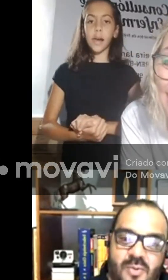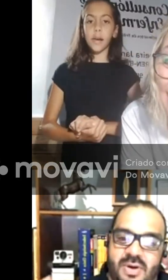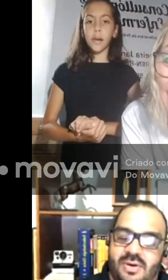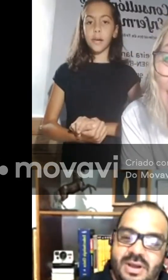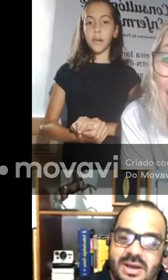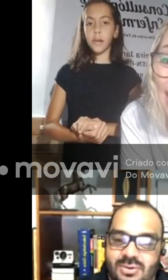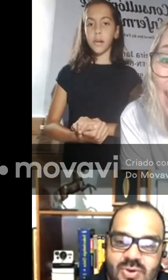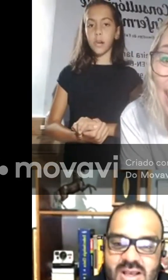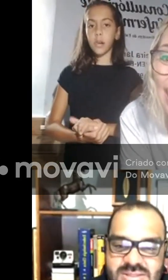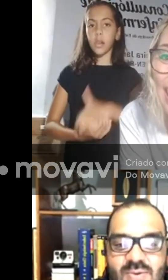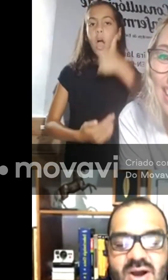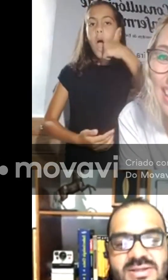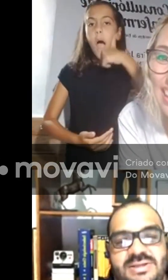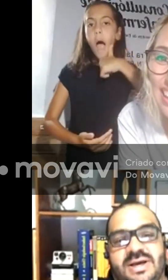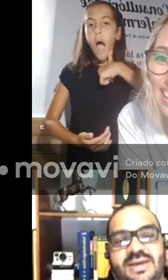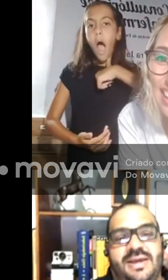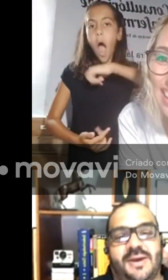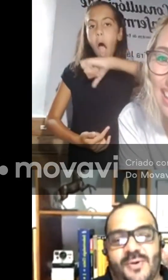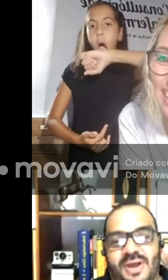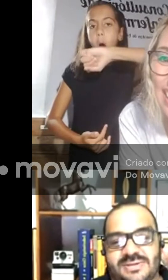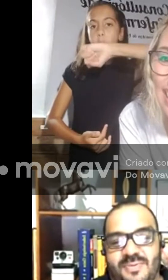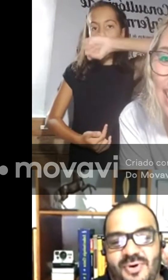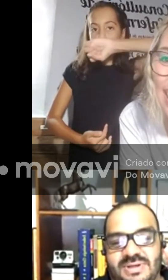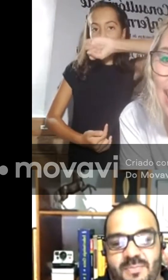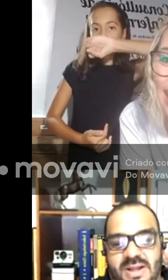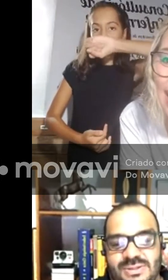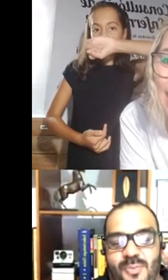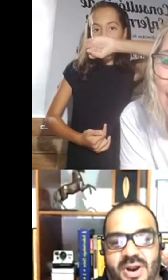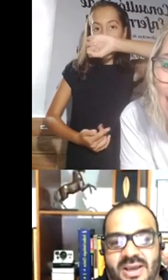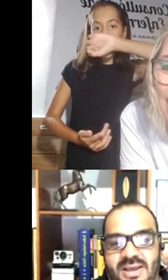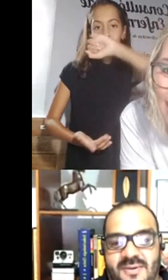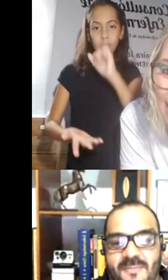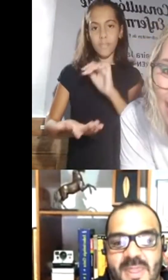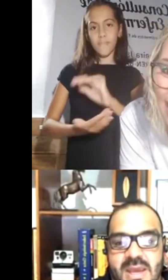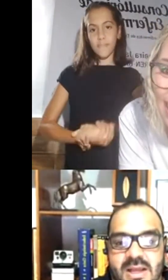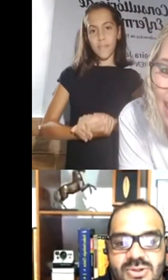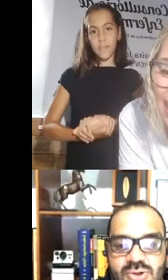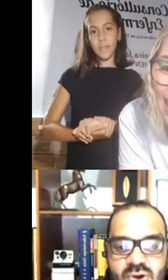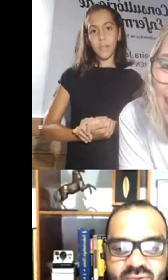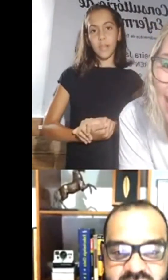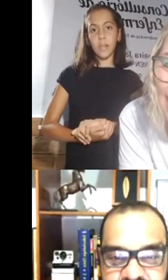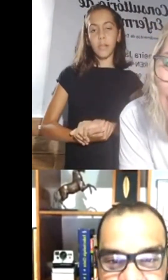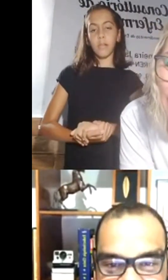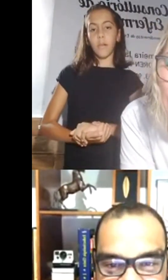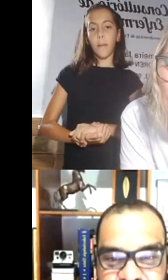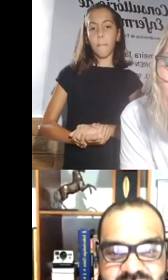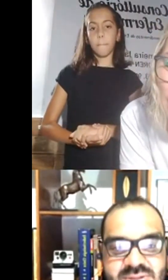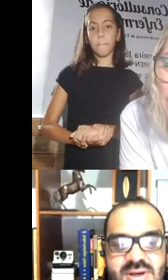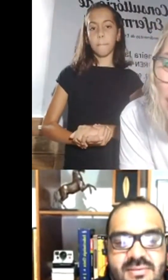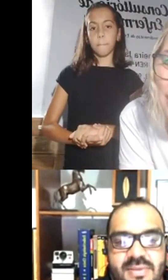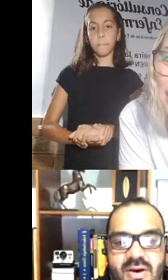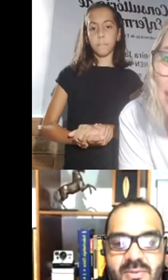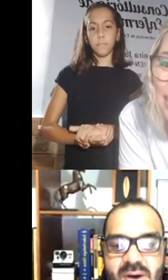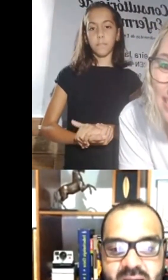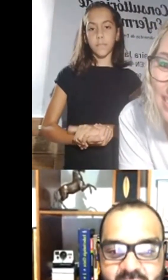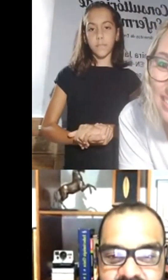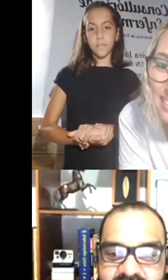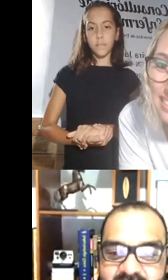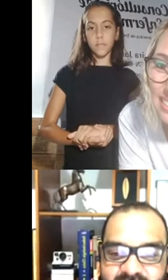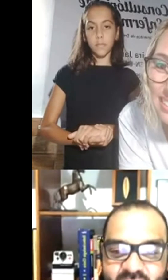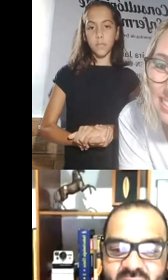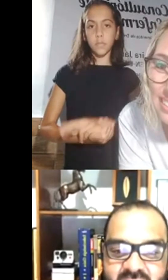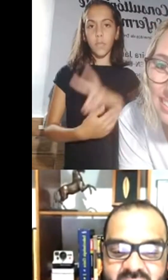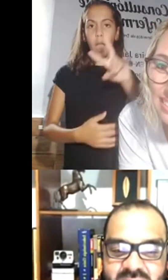já comeu um churrasquinho com a gente aqui, eu conheço muito, já passeou por aqui. Doutor Vinícius, meu irmão